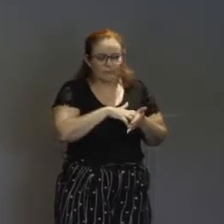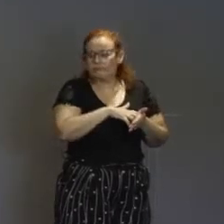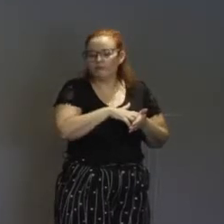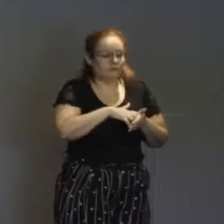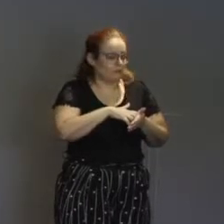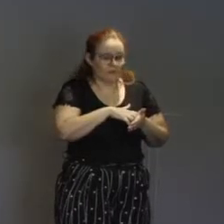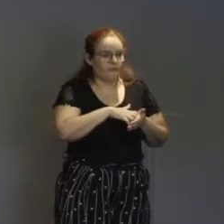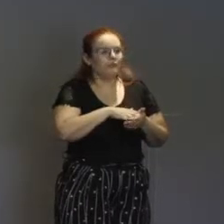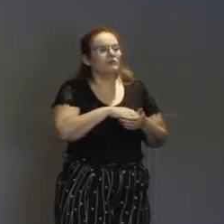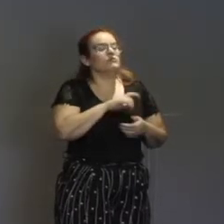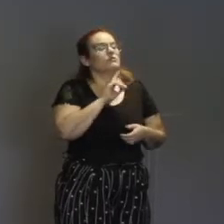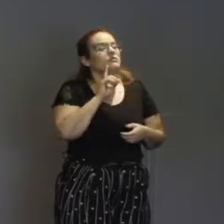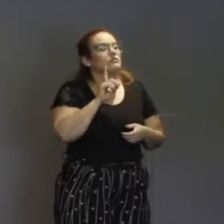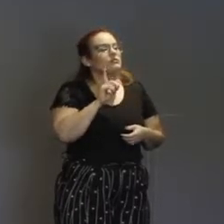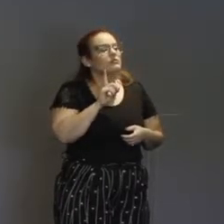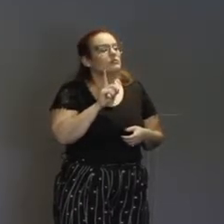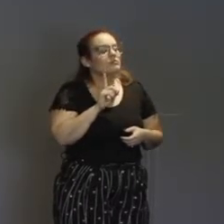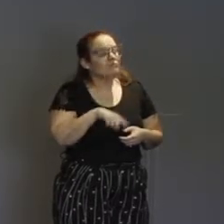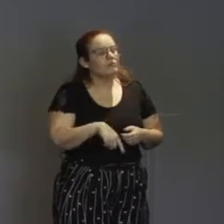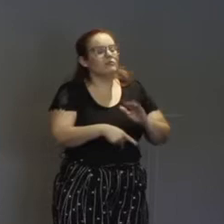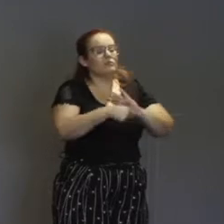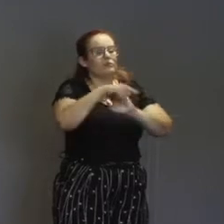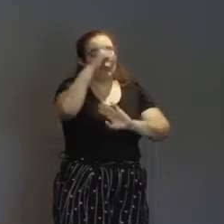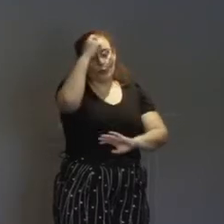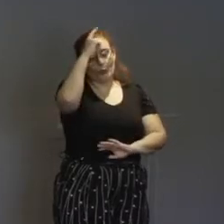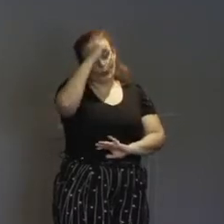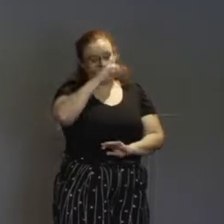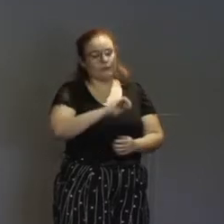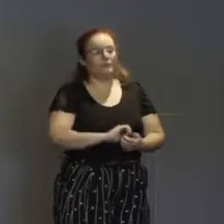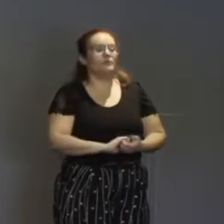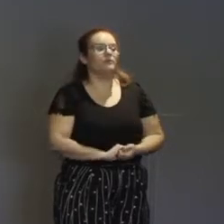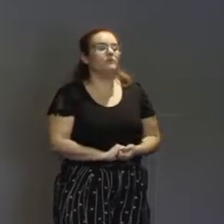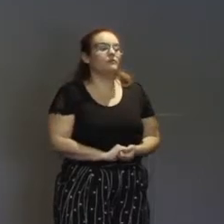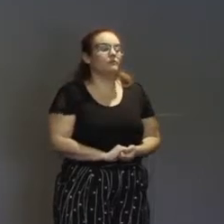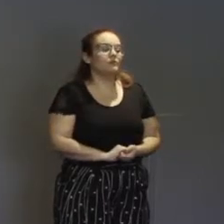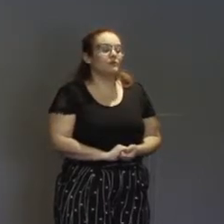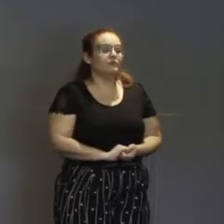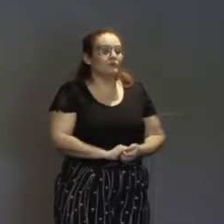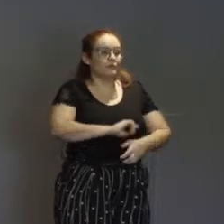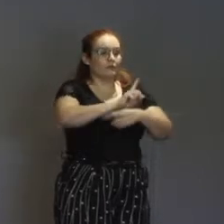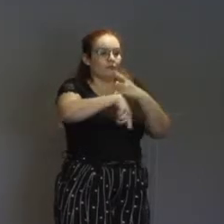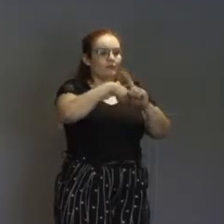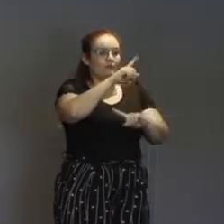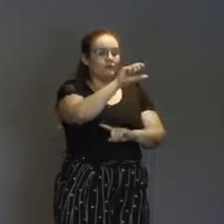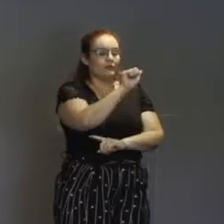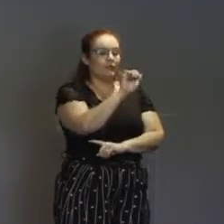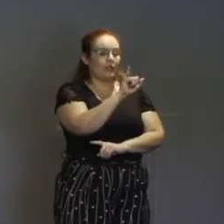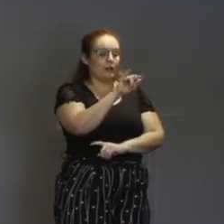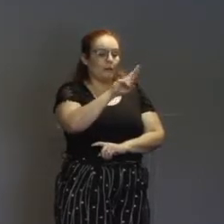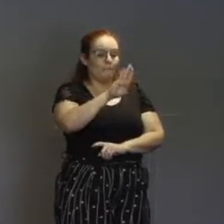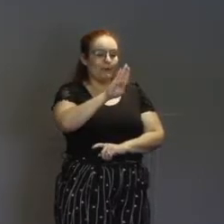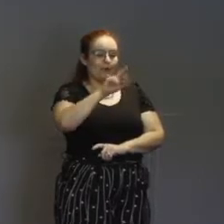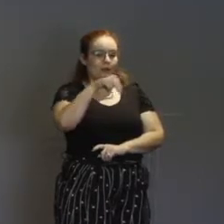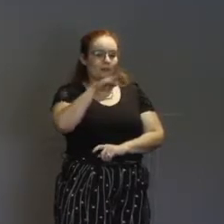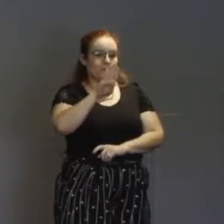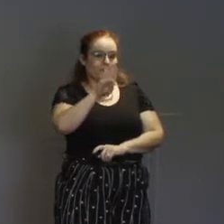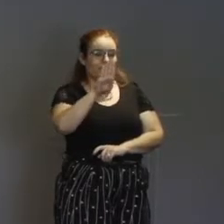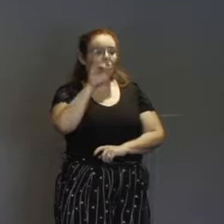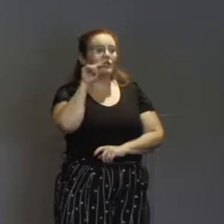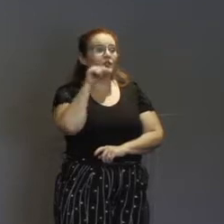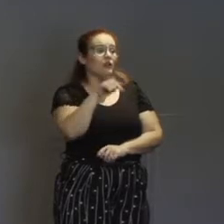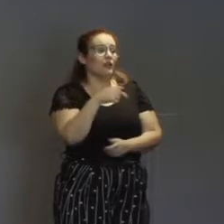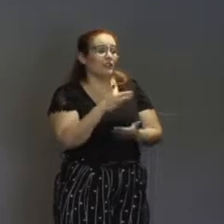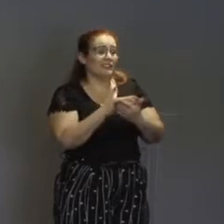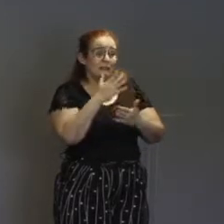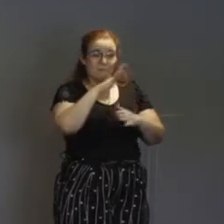Isso é um apego, isso é uma questão cultural. Né? Inovação, gente, o Airbnb, o IPEA estudou, é um impacto gigantesco, mais de